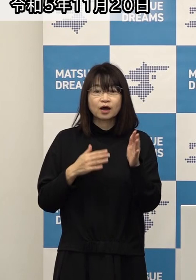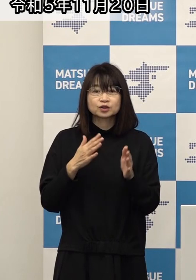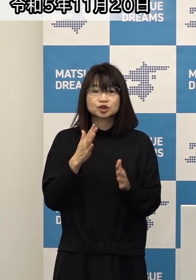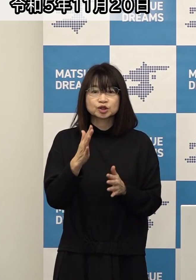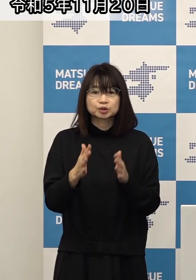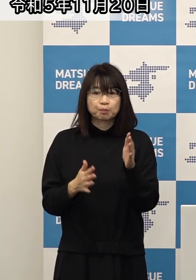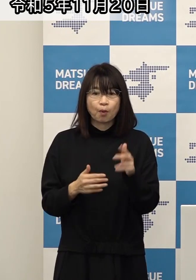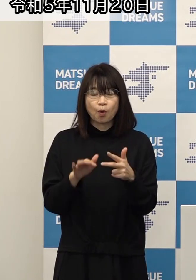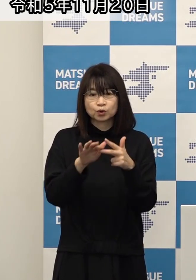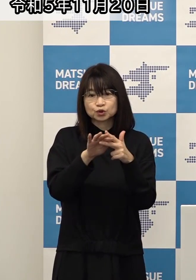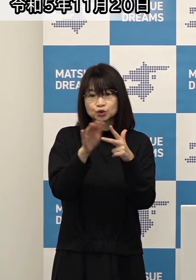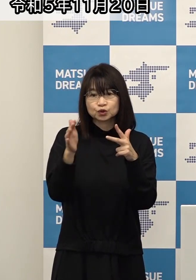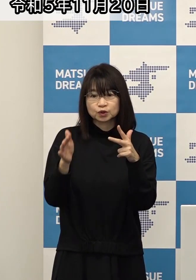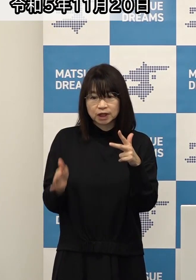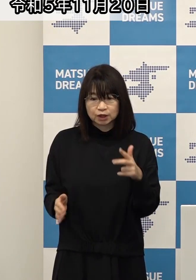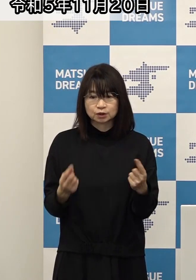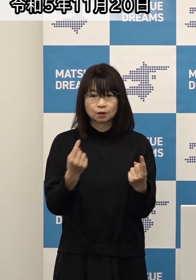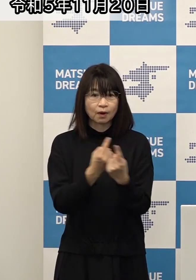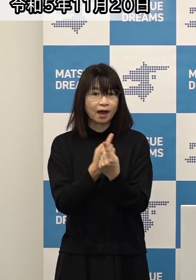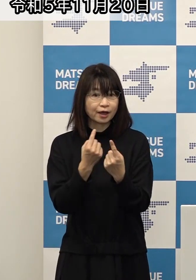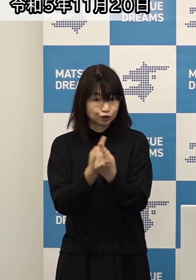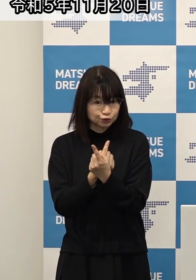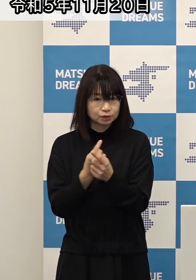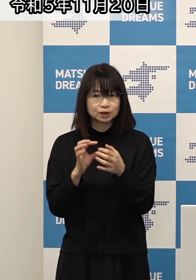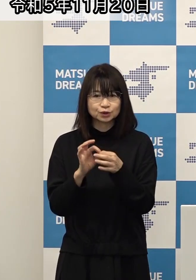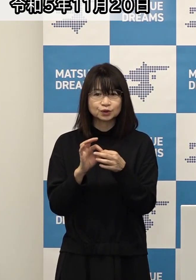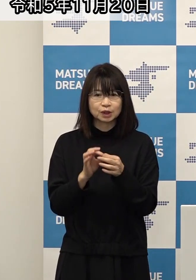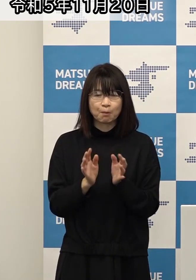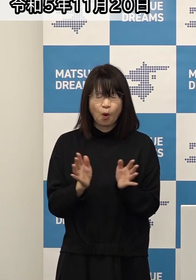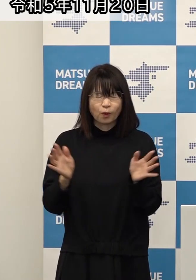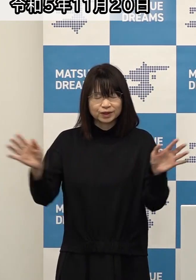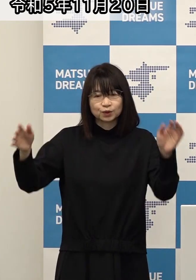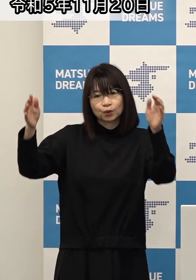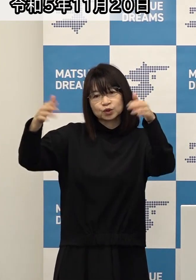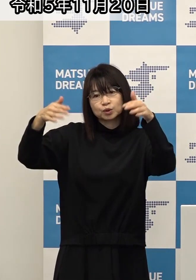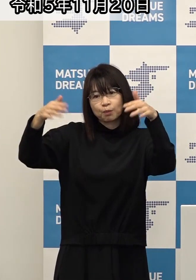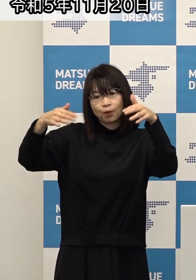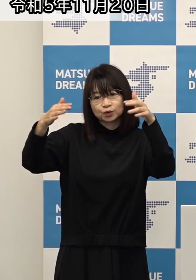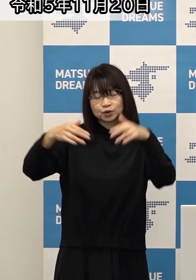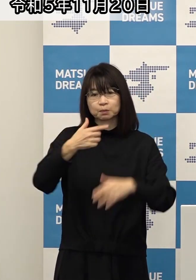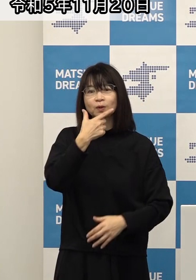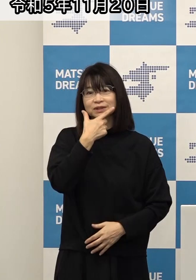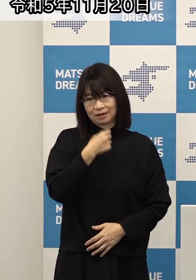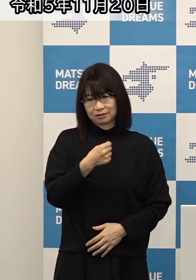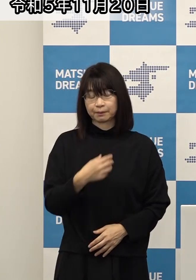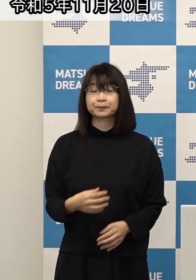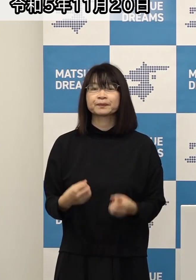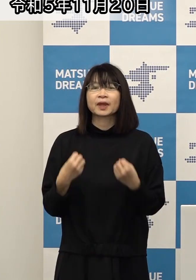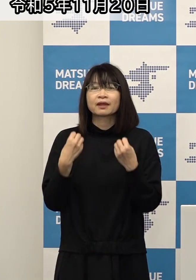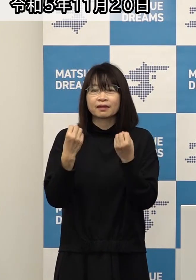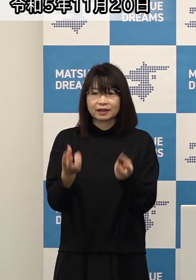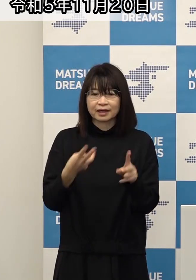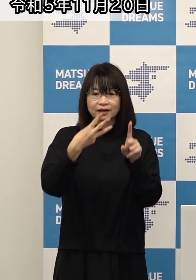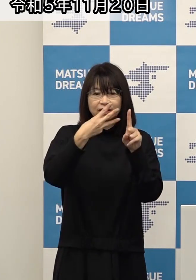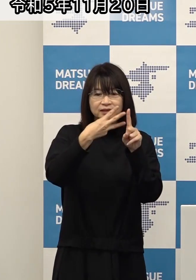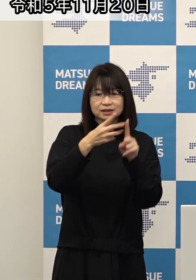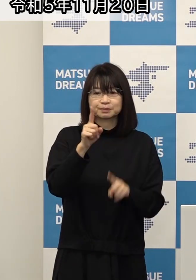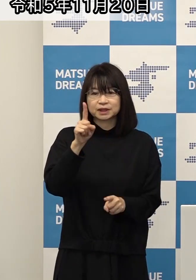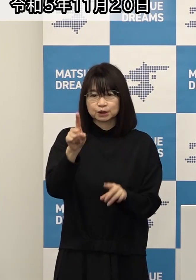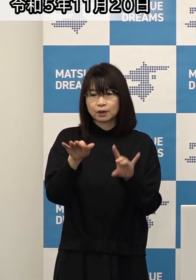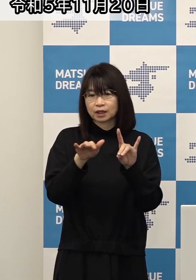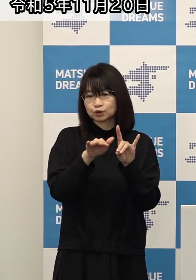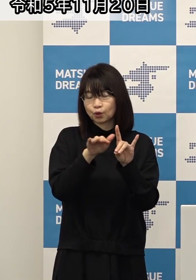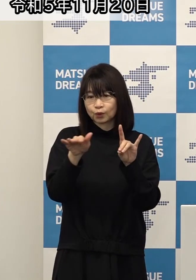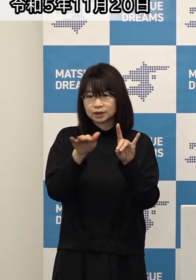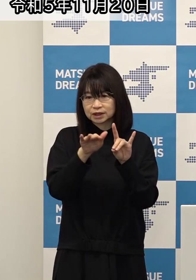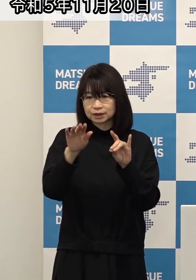集もしていきたいなというふうに実は思っておりまして、ですので、特に新 B1 基準のクリアをしていくためにですね、やっぱり必要